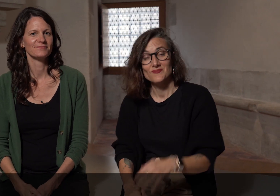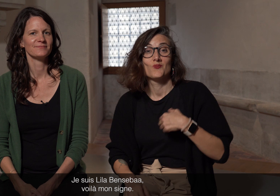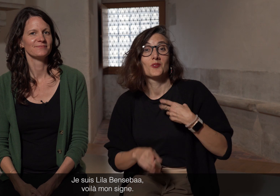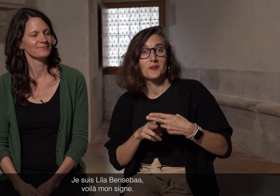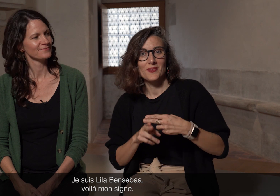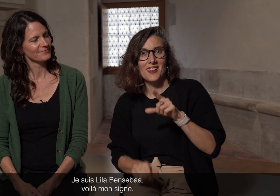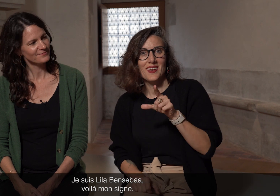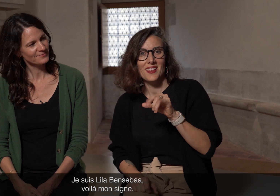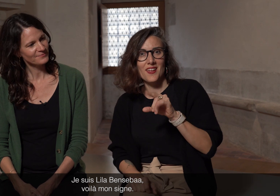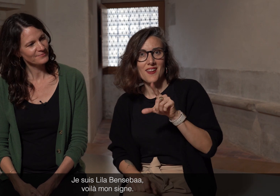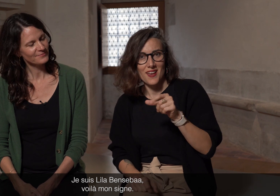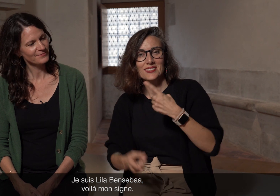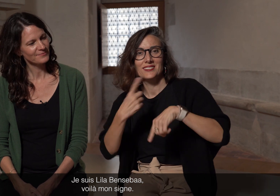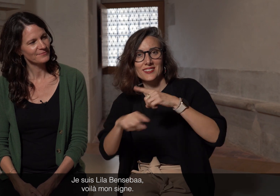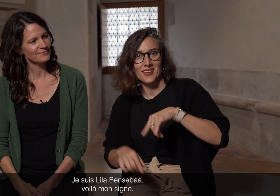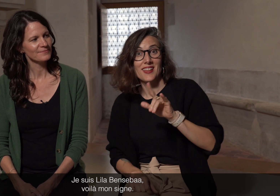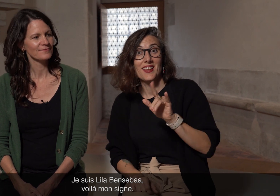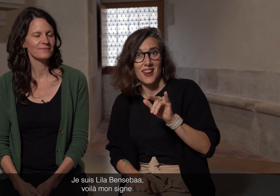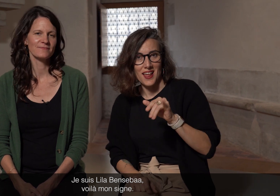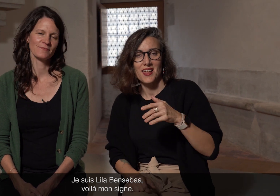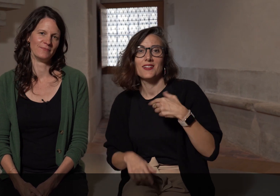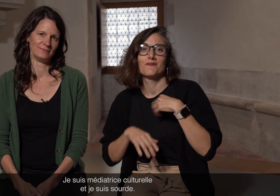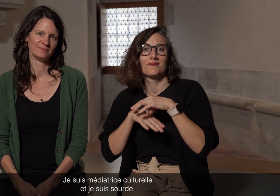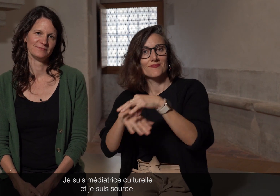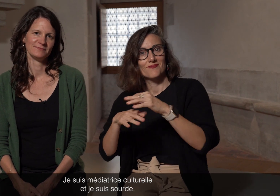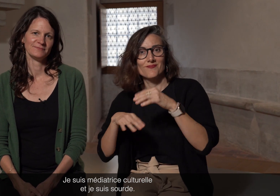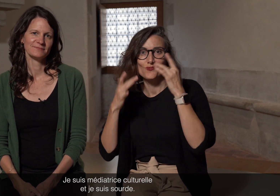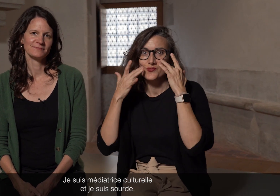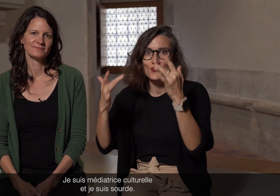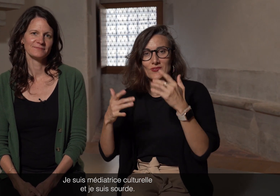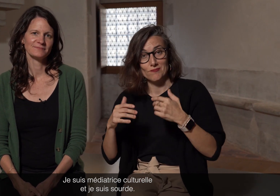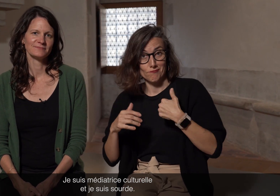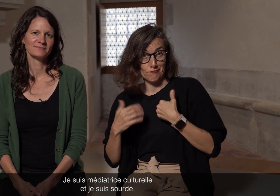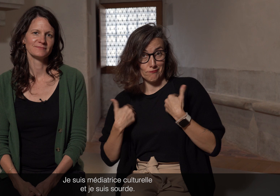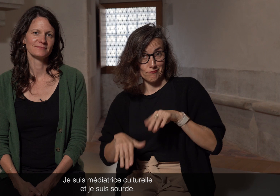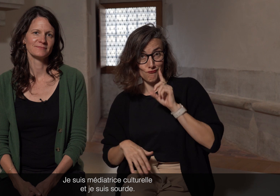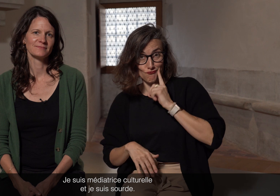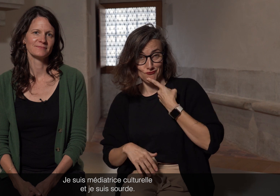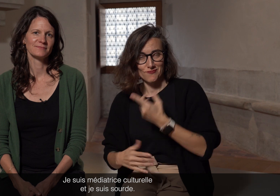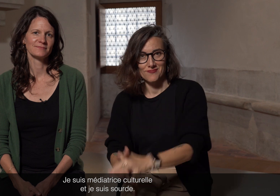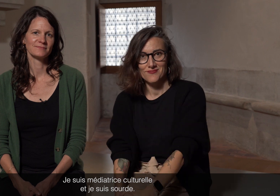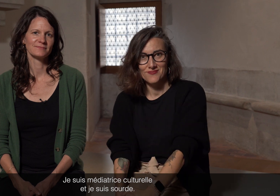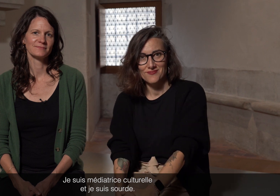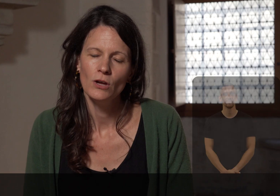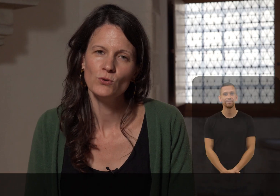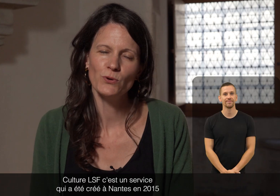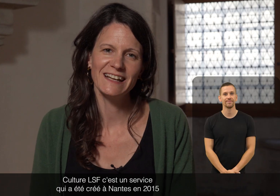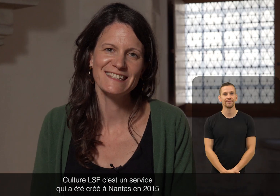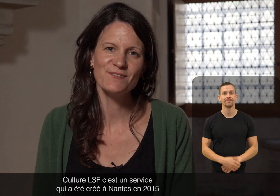Je suis Lila Benseba, voici mon signe. Je suis médiatrice culturelle et je suis sourde. Culture LSF, c'est